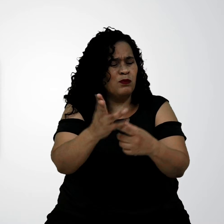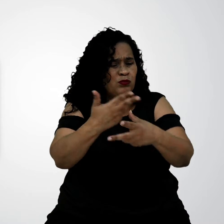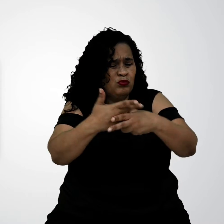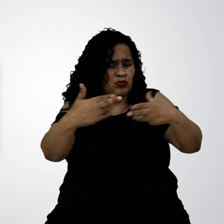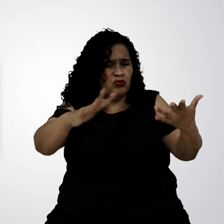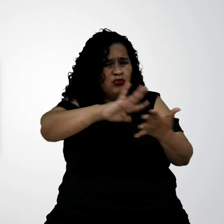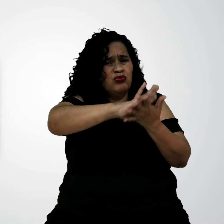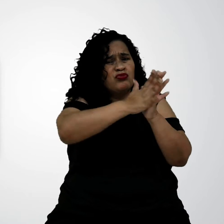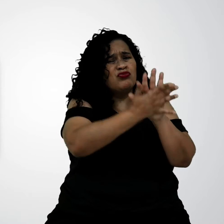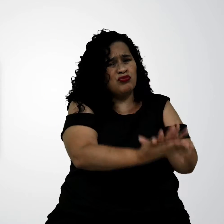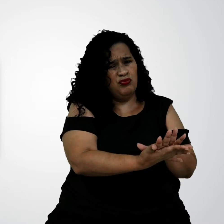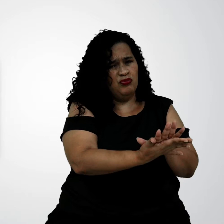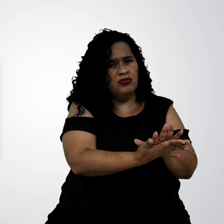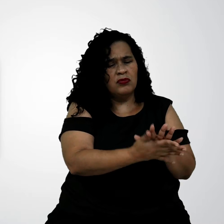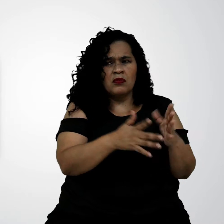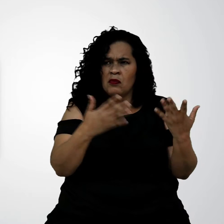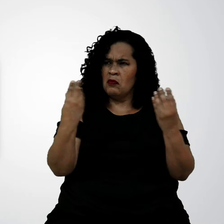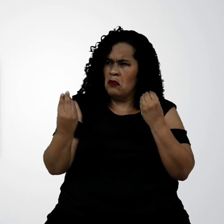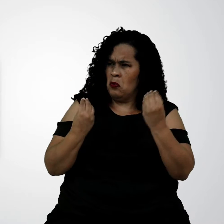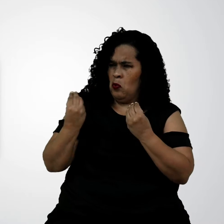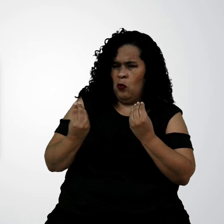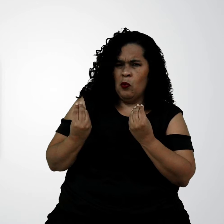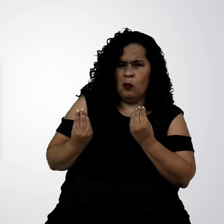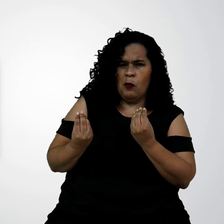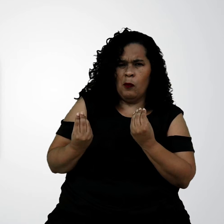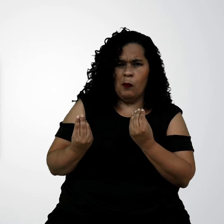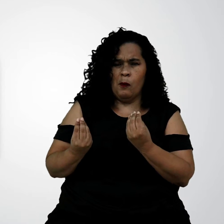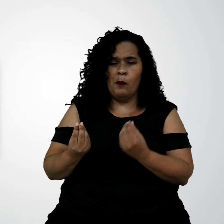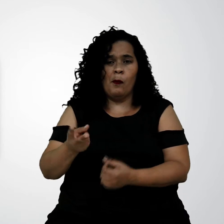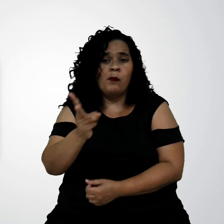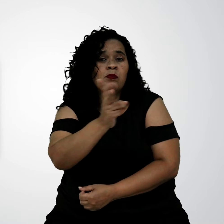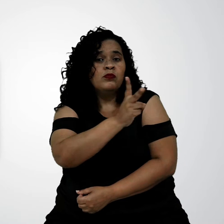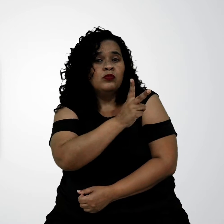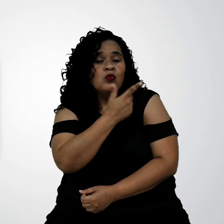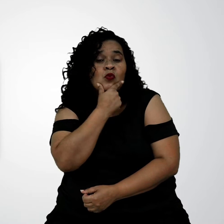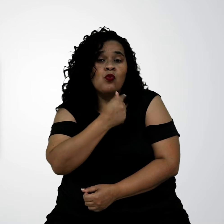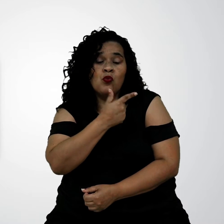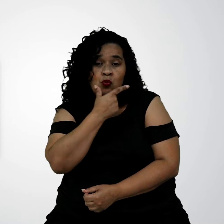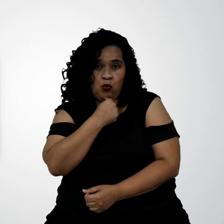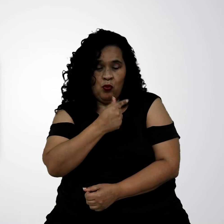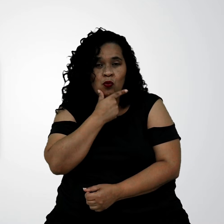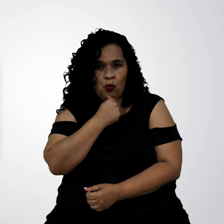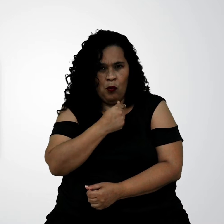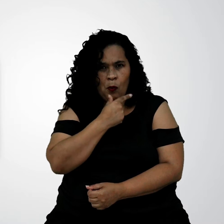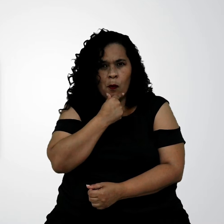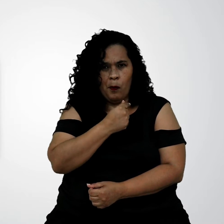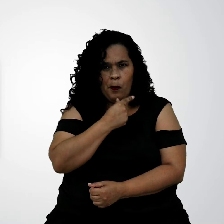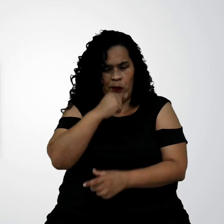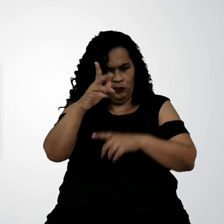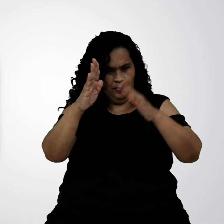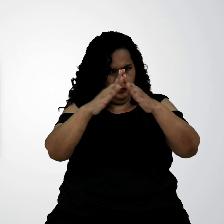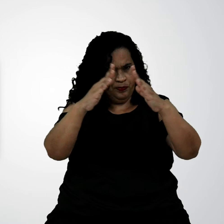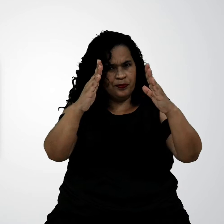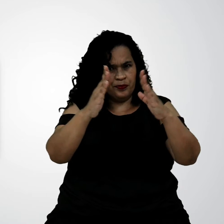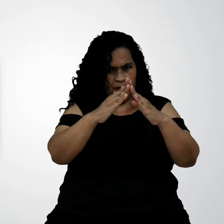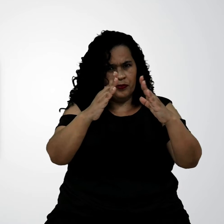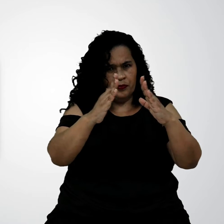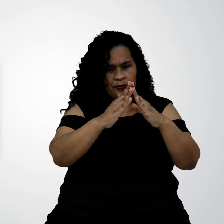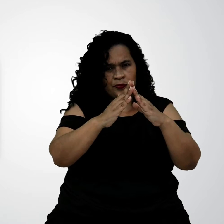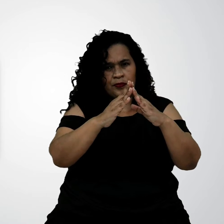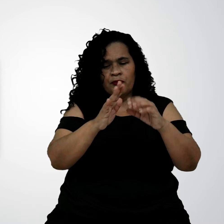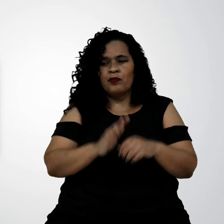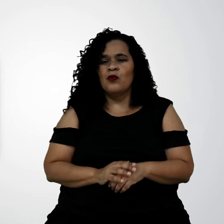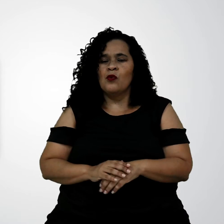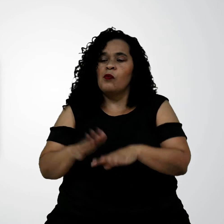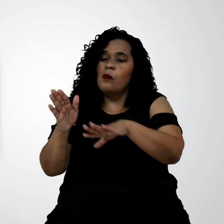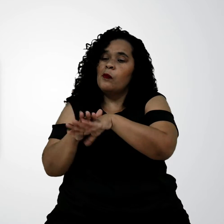deles. Que bênção! O chefe dessa casa, ele foi promovido no seu trabalho, ele foi chamado para